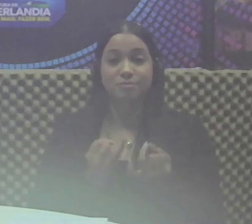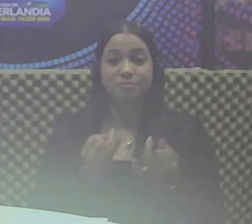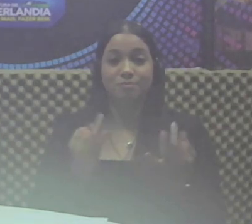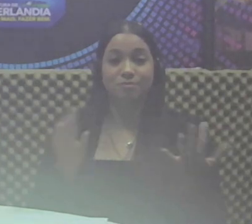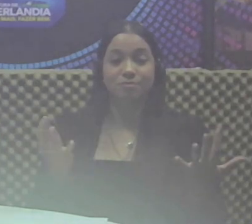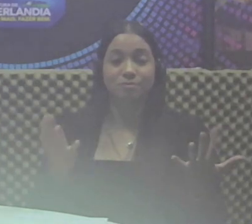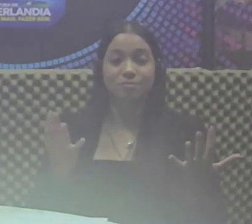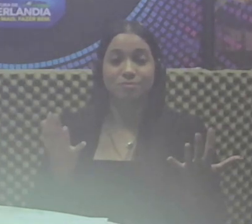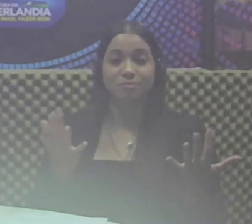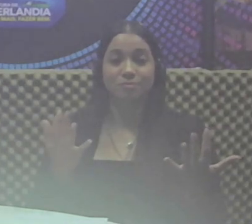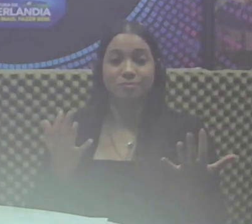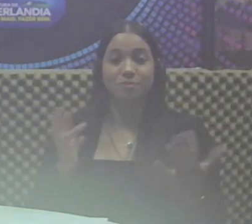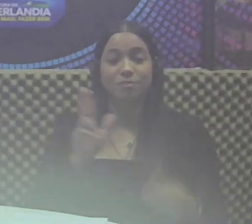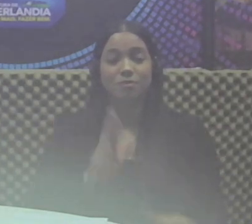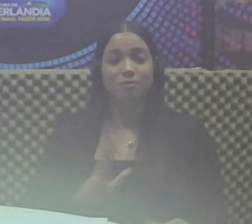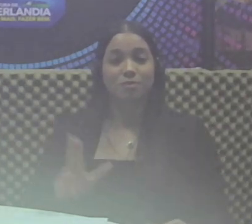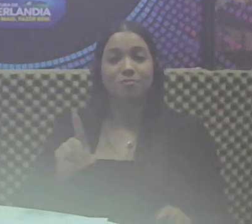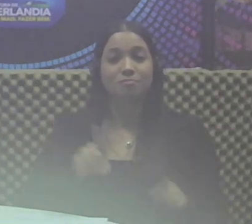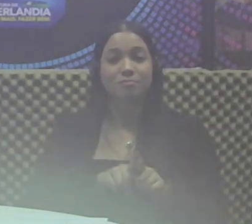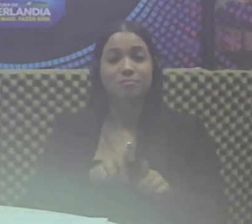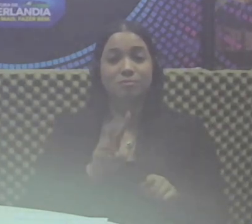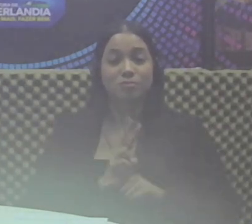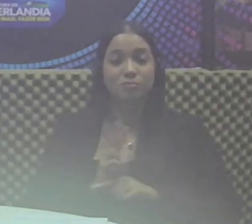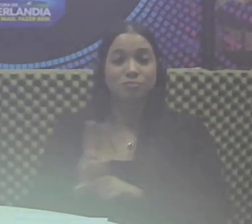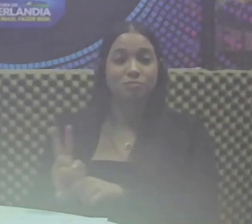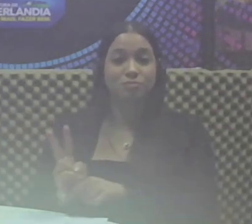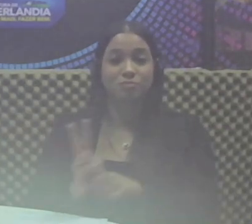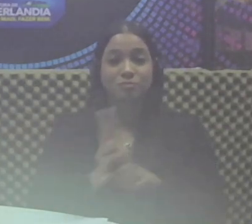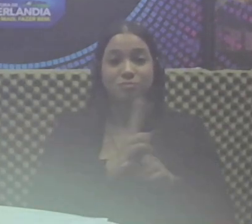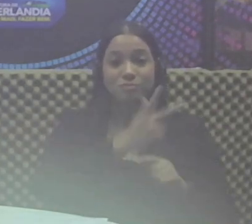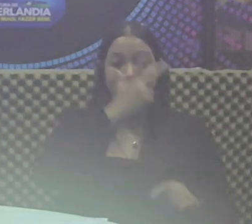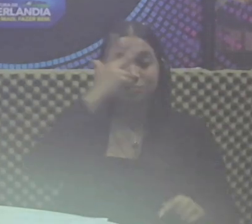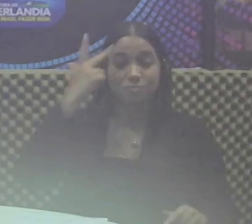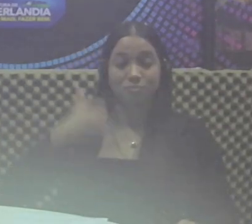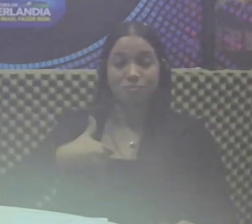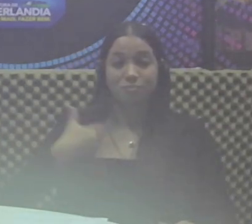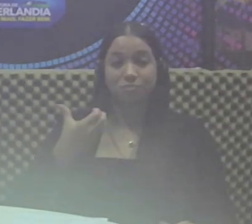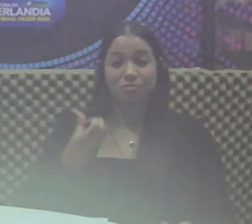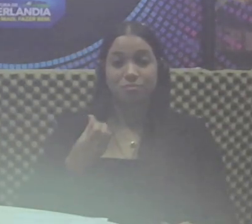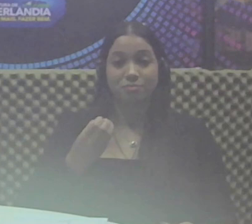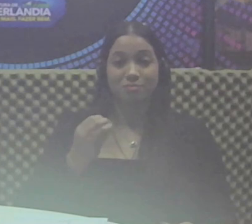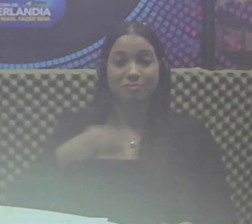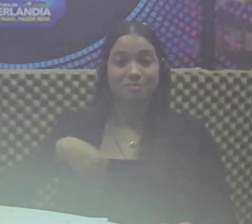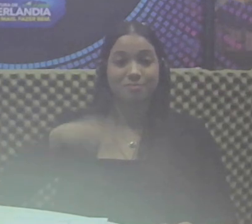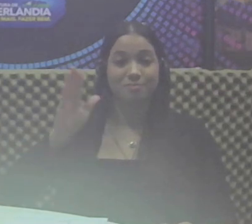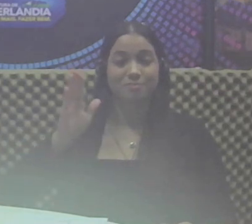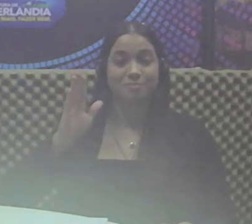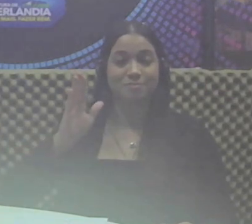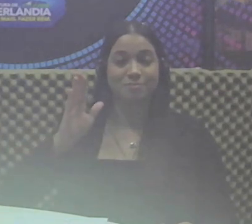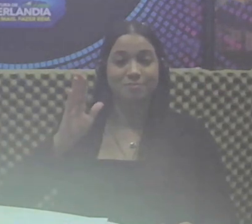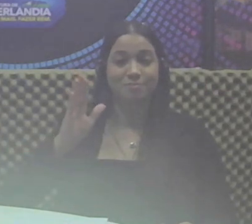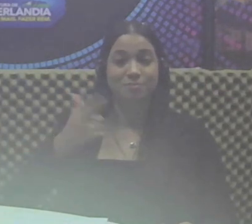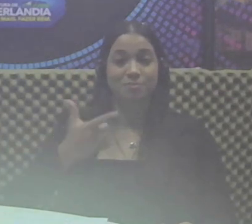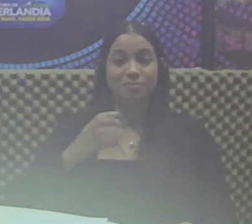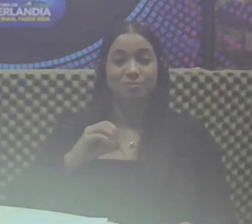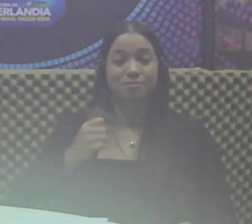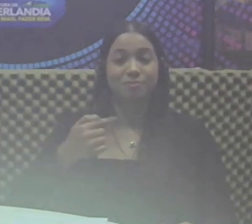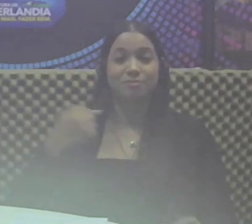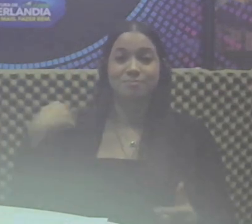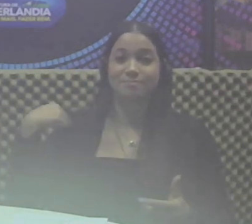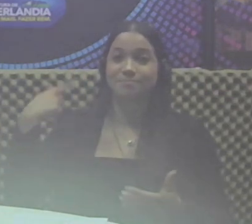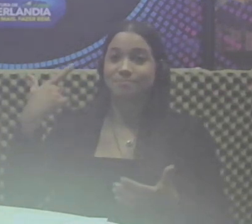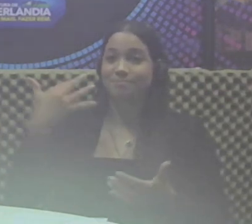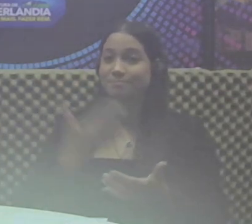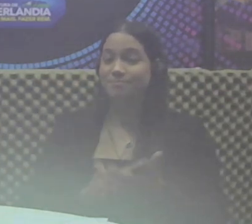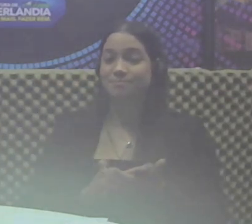e muito mais e Uberlândia também cuida de outros jovens de mais de 60 anos de 2017 para